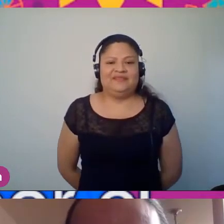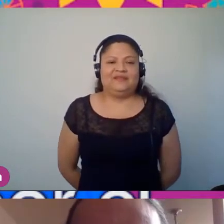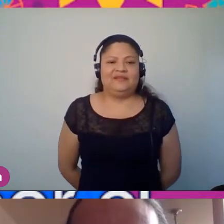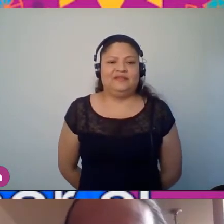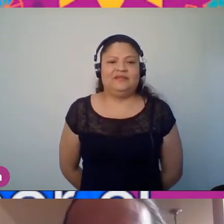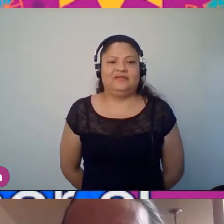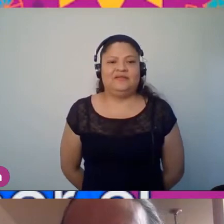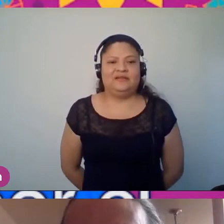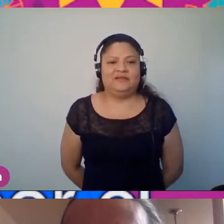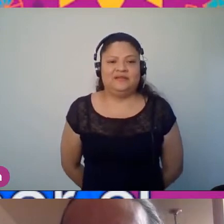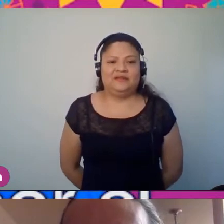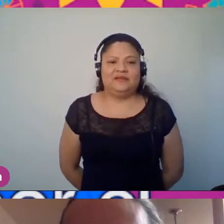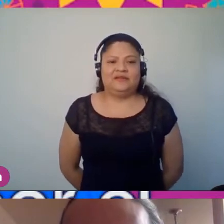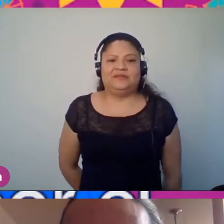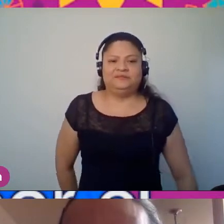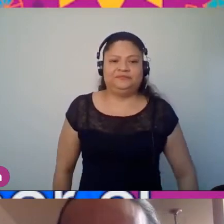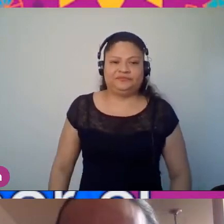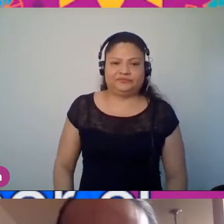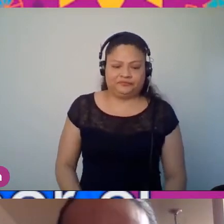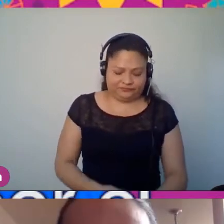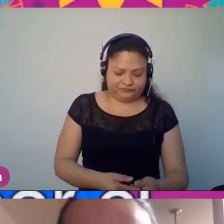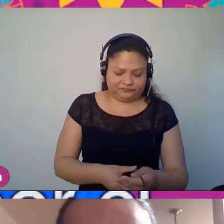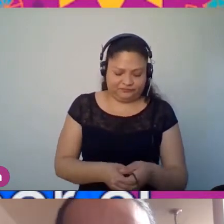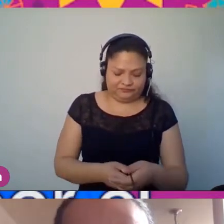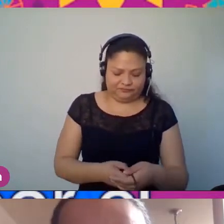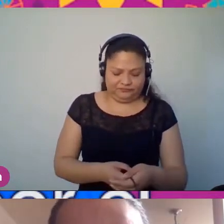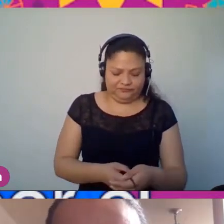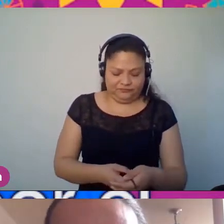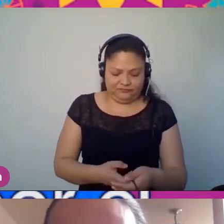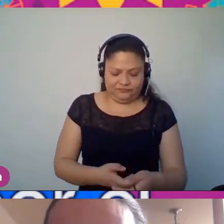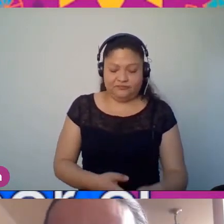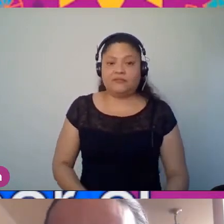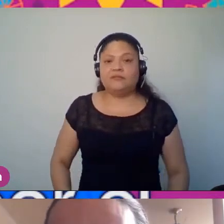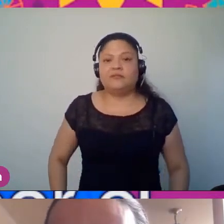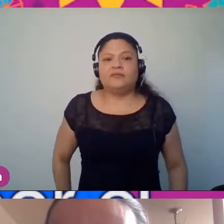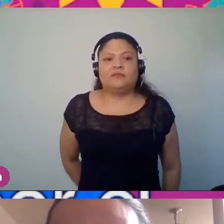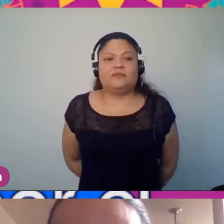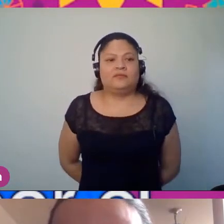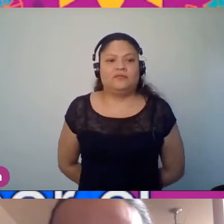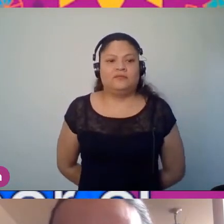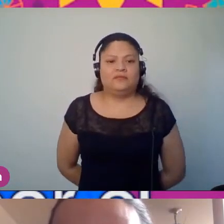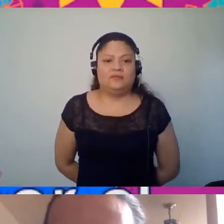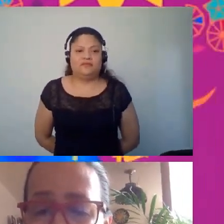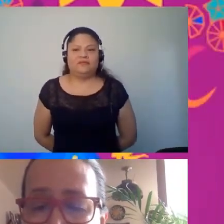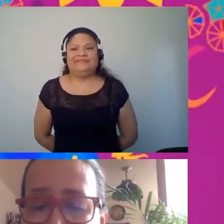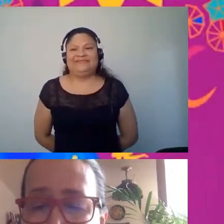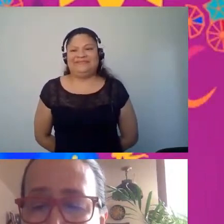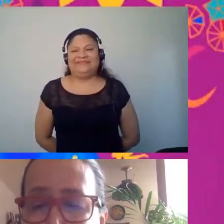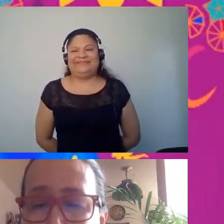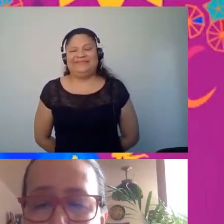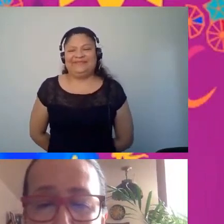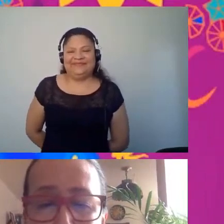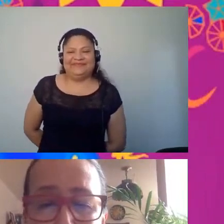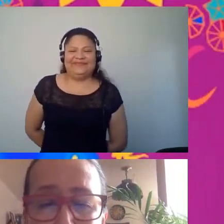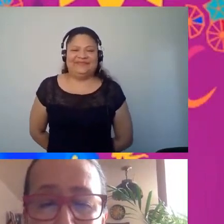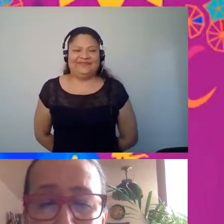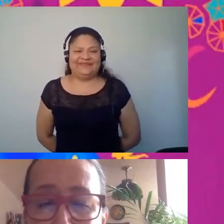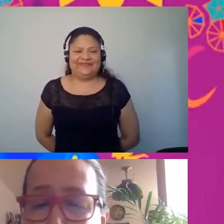en las redes sociales tenemos varios comentarios. De César Domínguez,